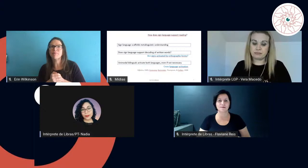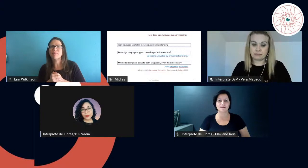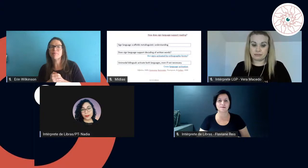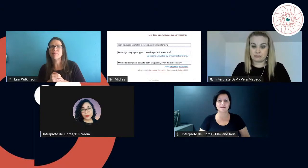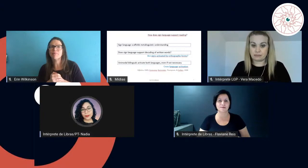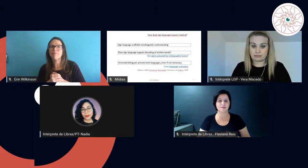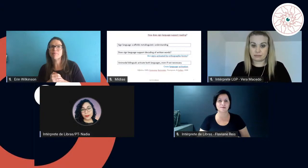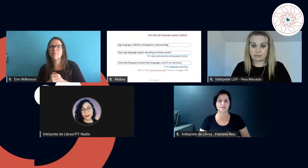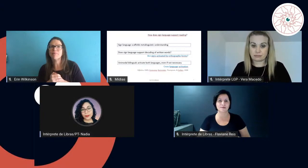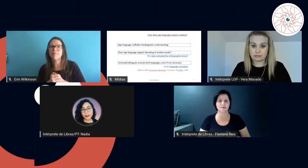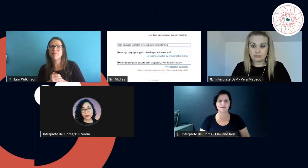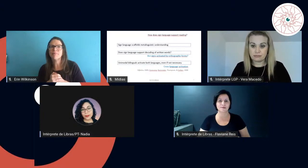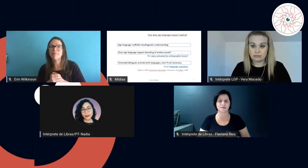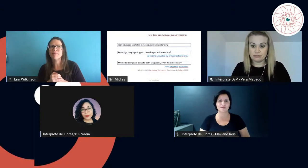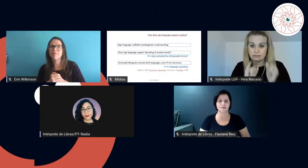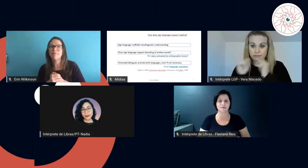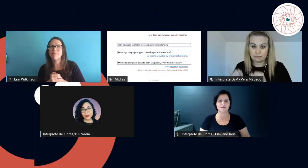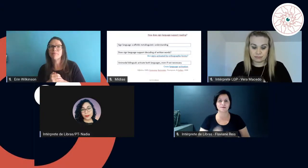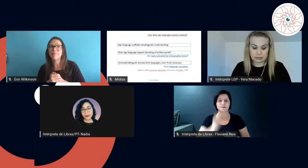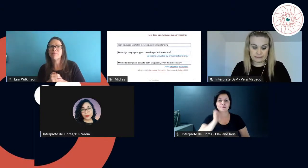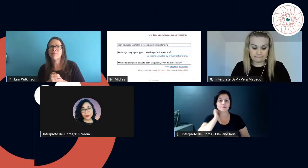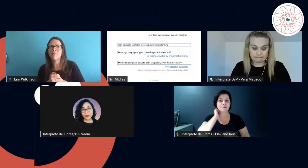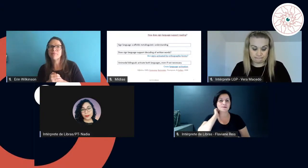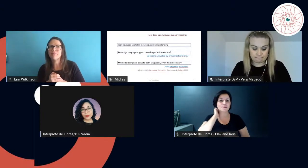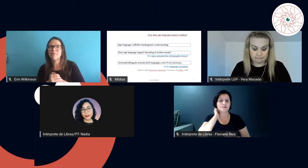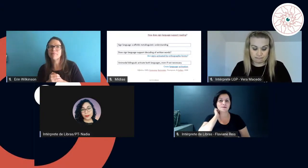intermodalidade, passem, por favor.